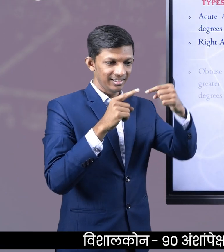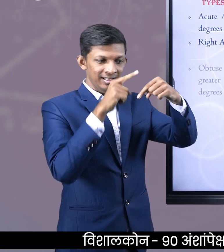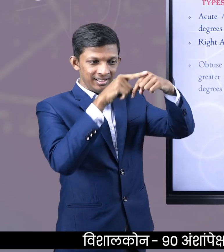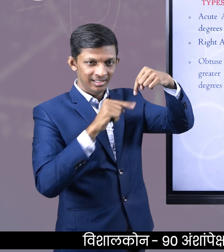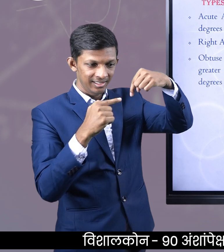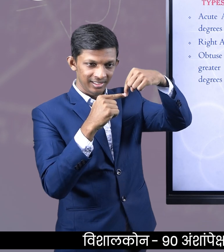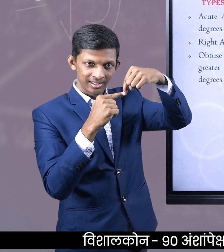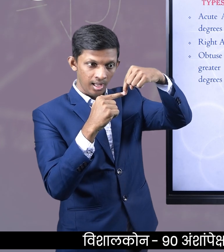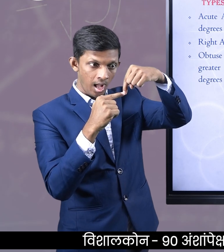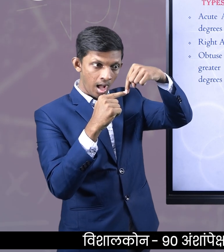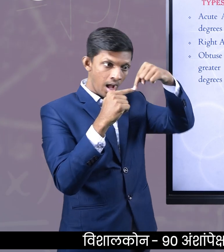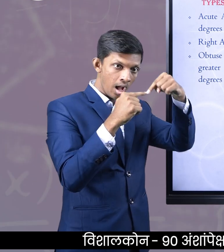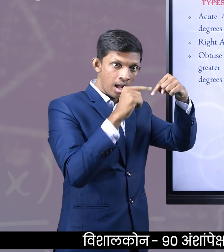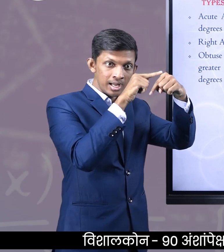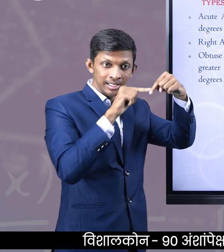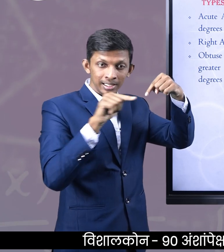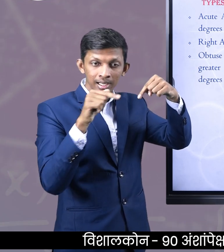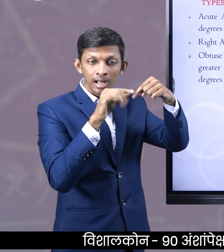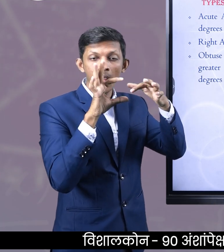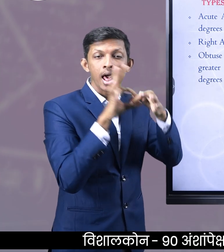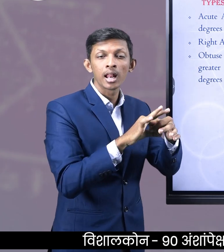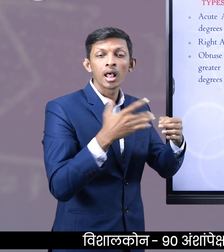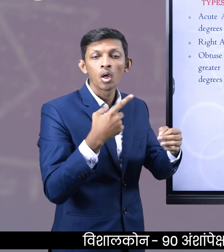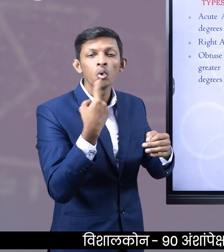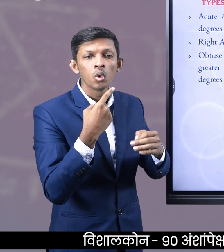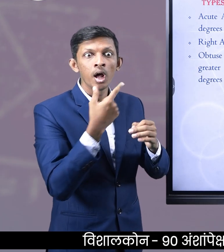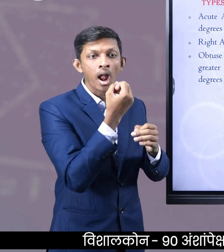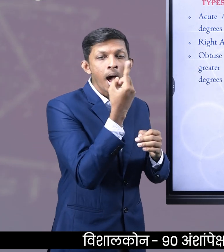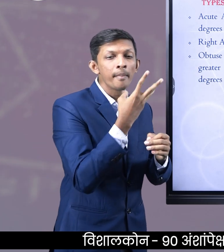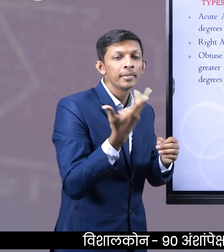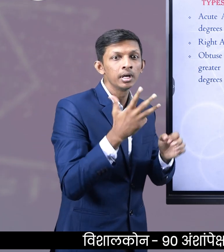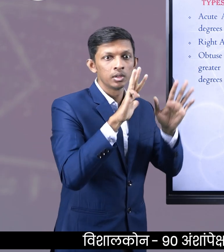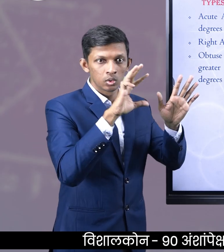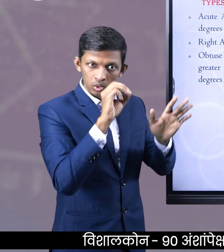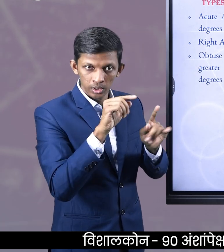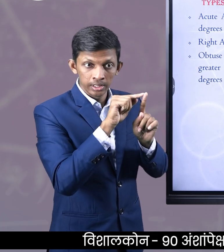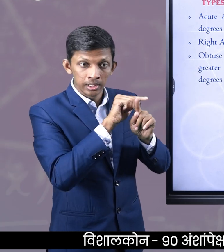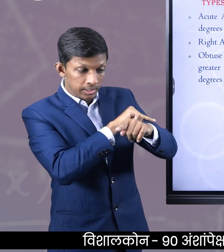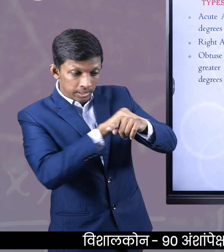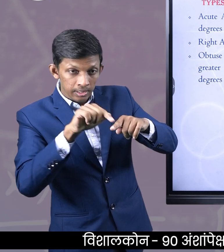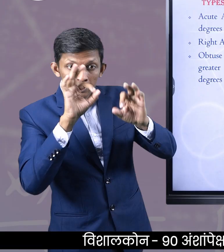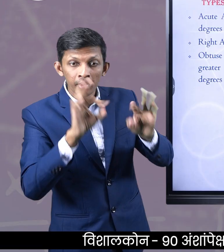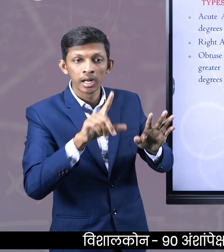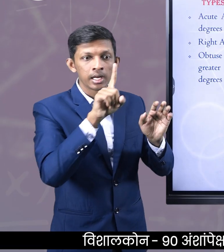विशाल कोन. 90 अंशापेक्षा जास्त आणि 180 अंशापेक्षा कमी मापाचा कोन.